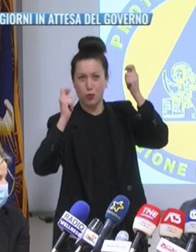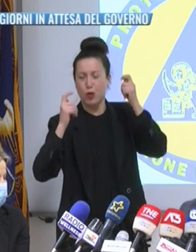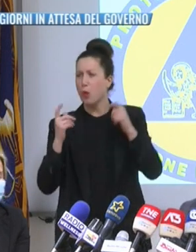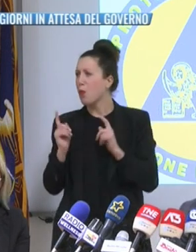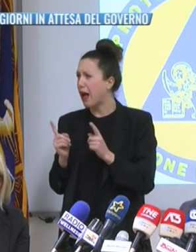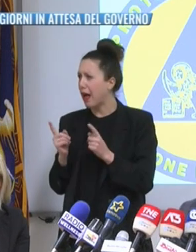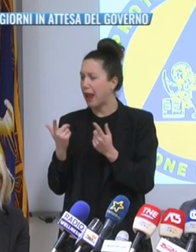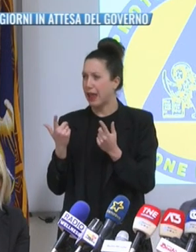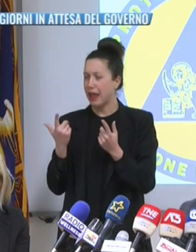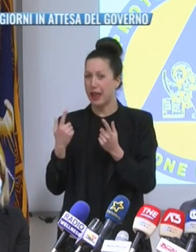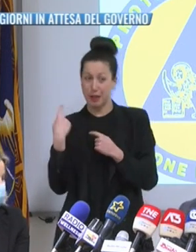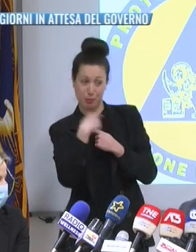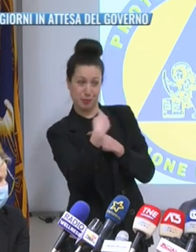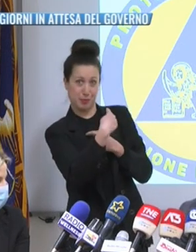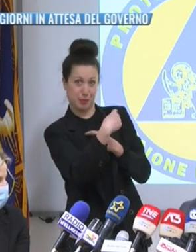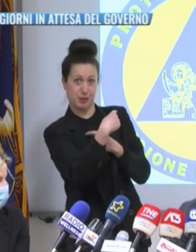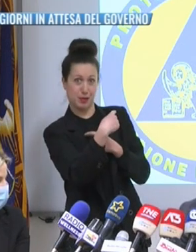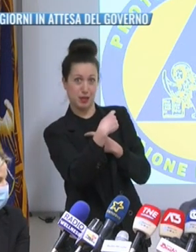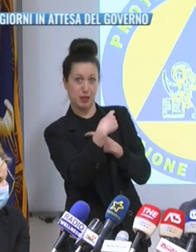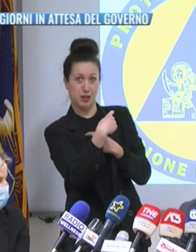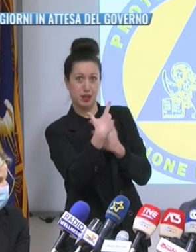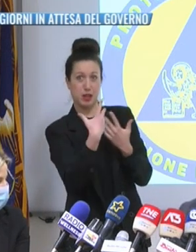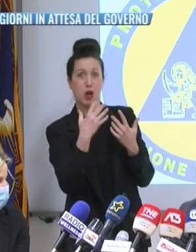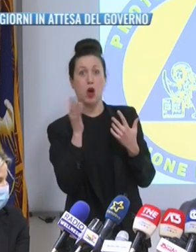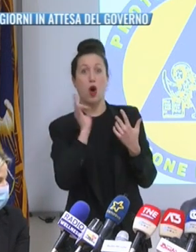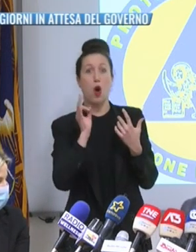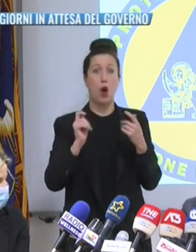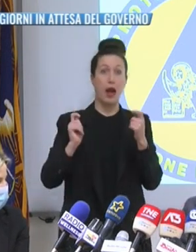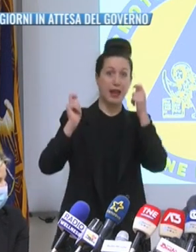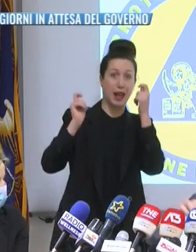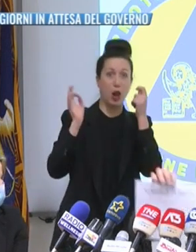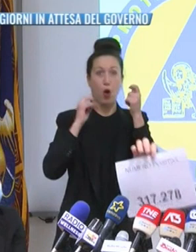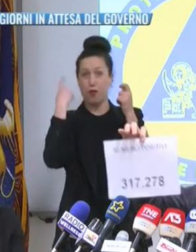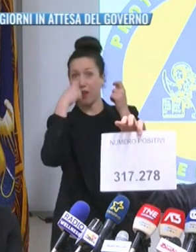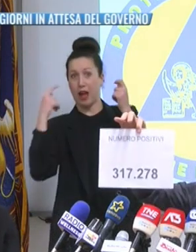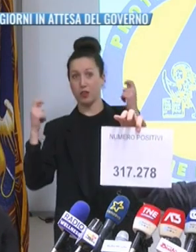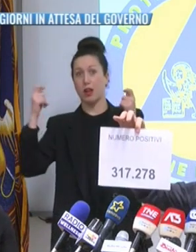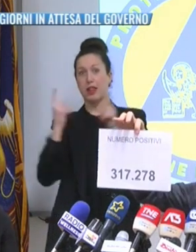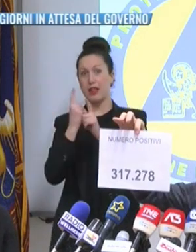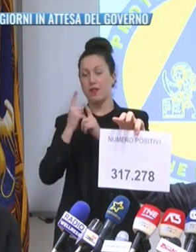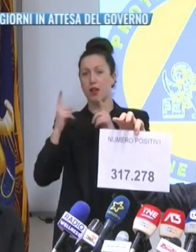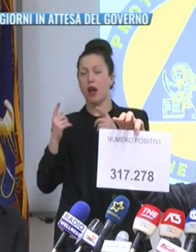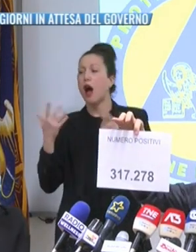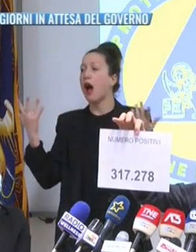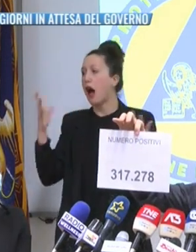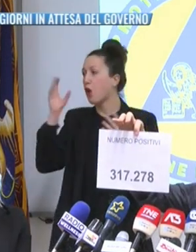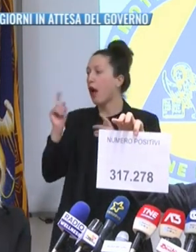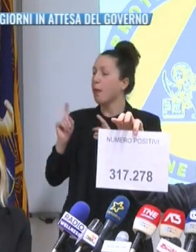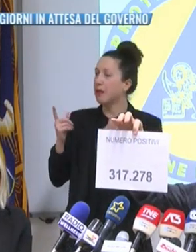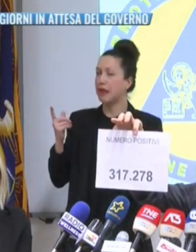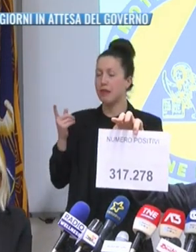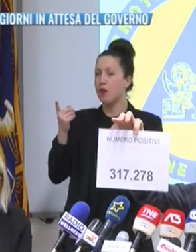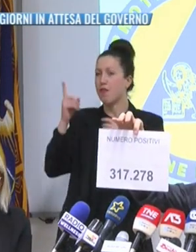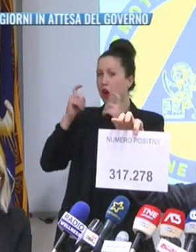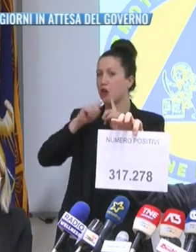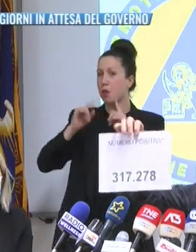Esatto. No, quale? Quello che hai in mano, perché sennò ho signore il cartello, spero che l'ho fatto. Ah, no, non ho capito, perché vedevo che non facevi mai foto. Sono